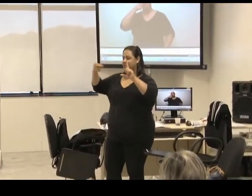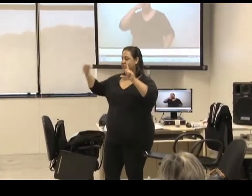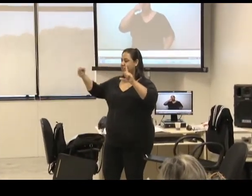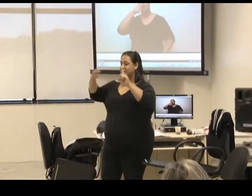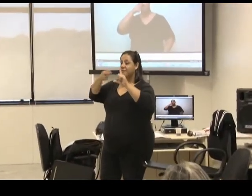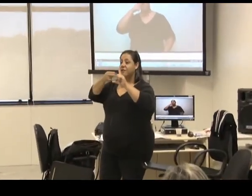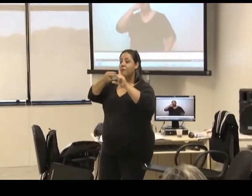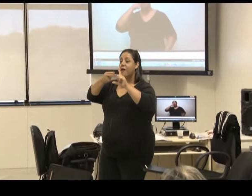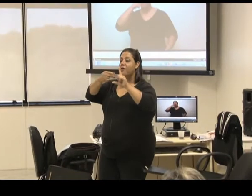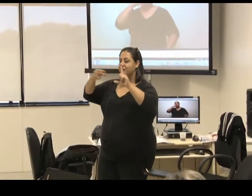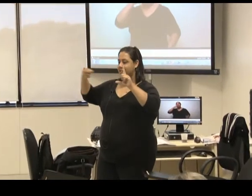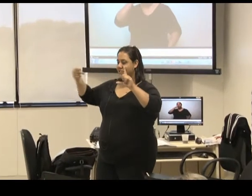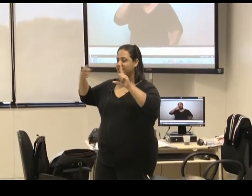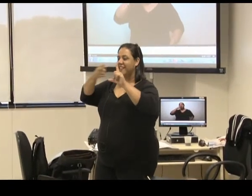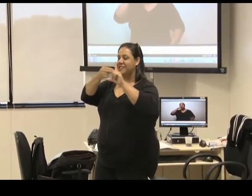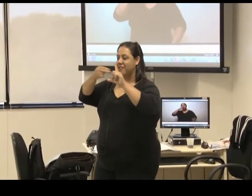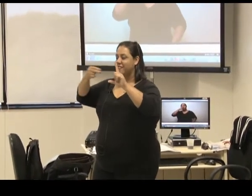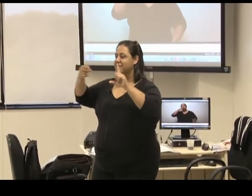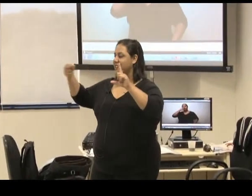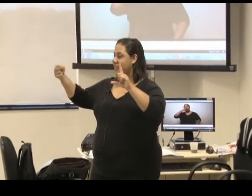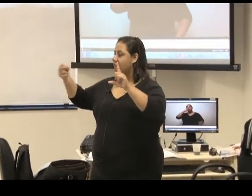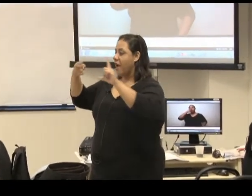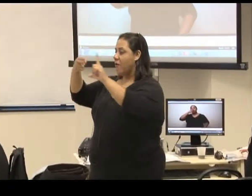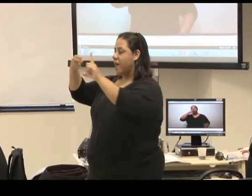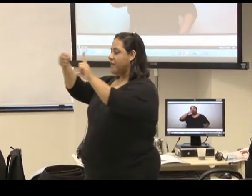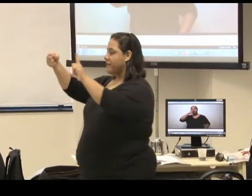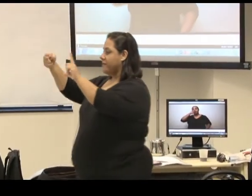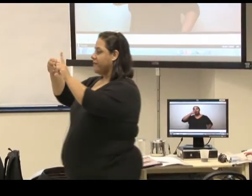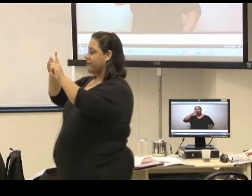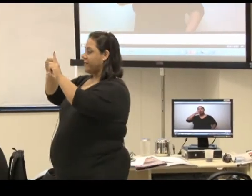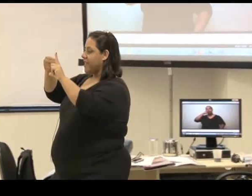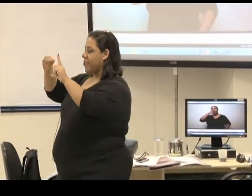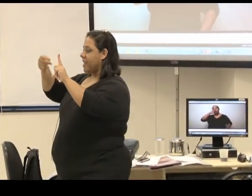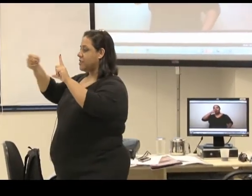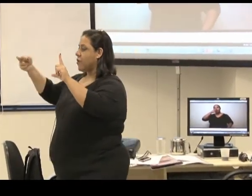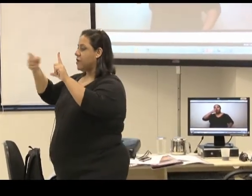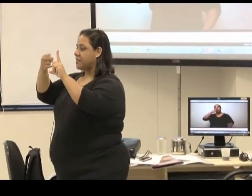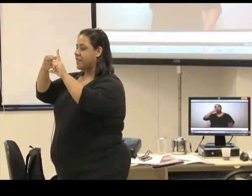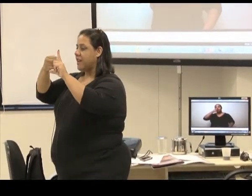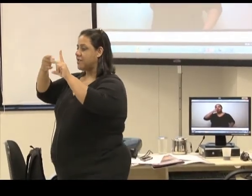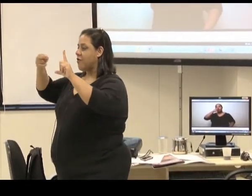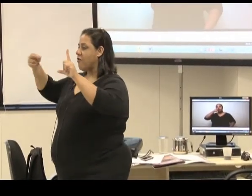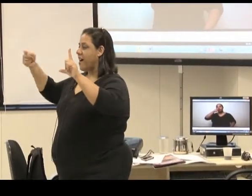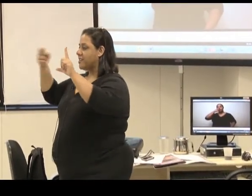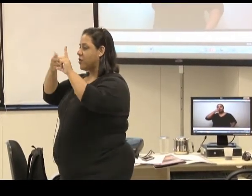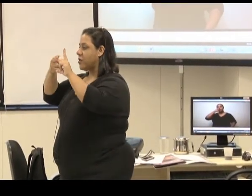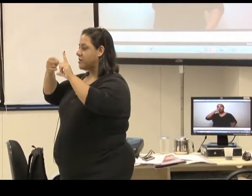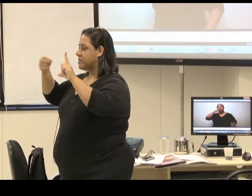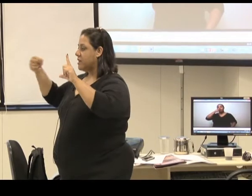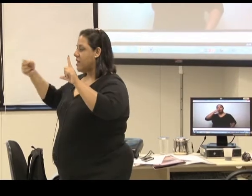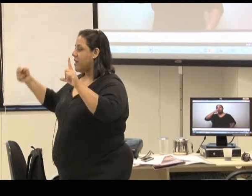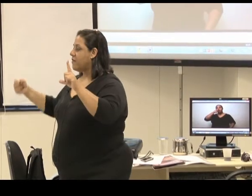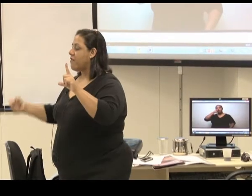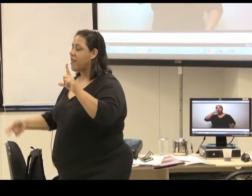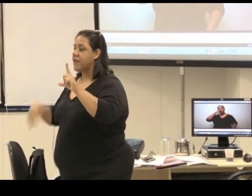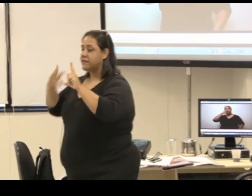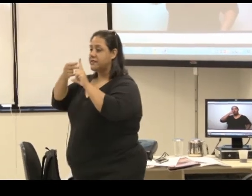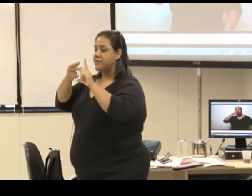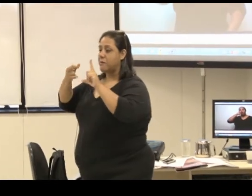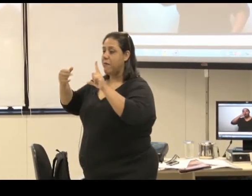Netflix. Vira a mão? Isso. Netflix. É um N de coisas. É televisão com várias coisas. Deveria ser assim,